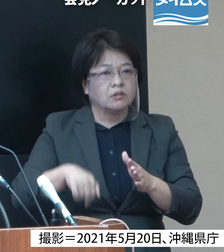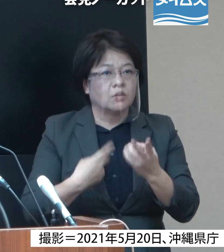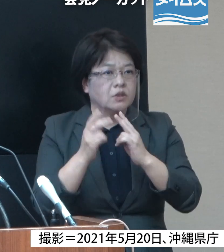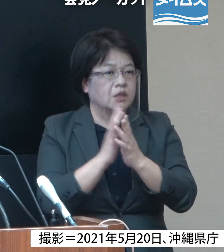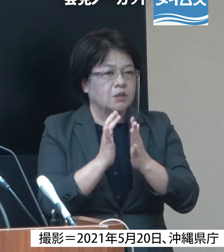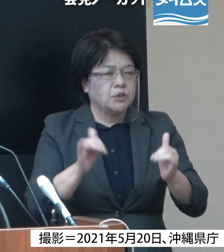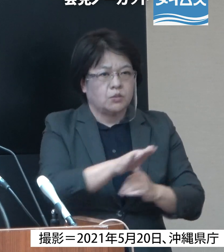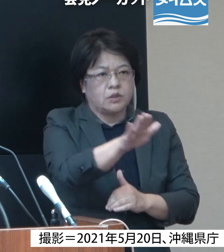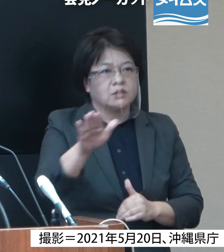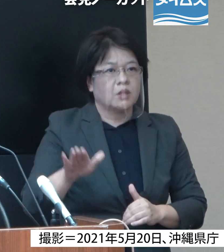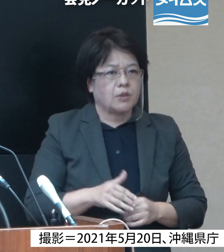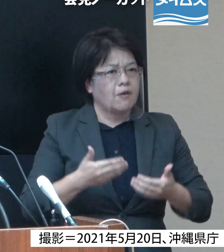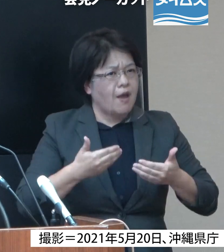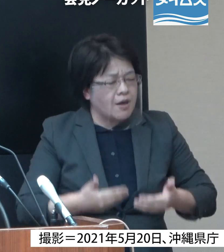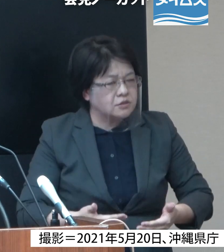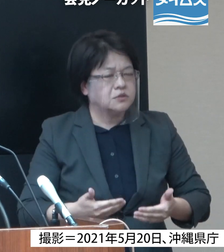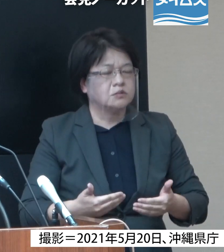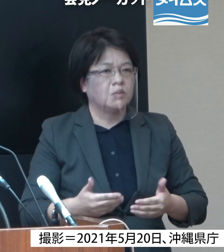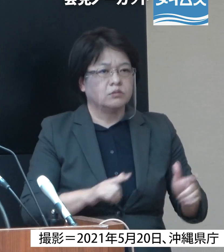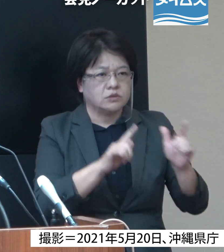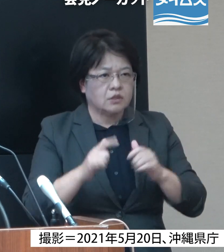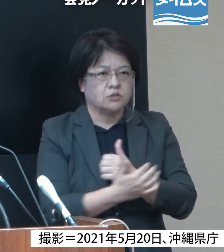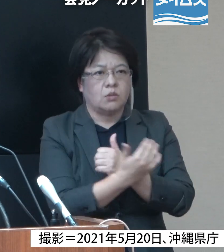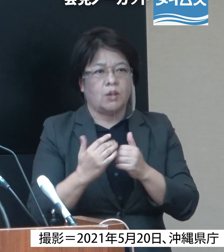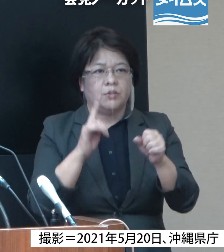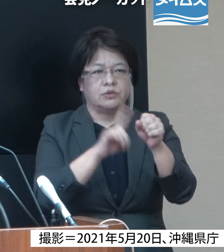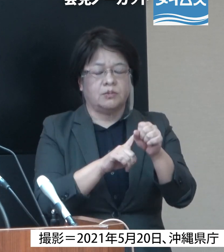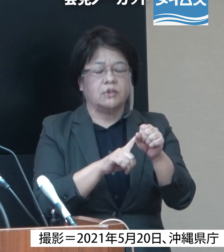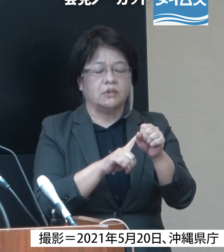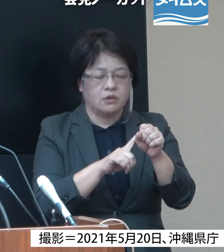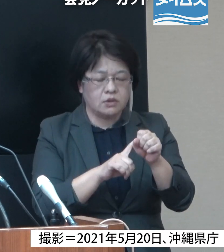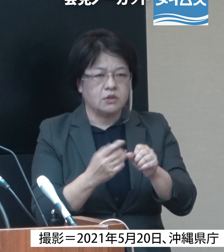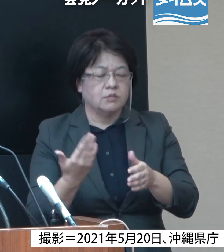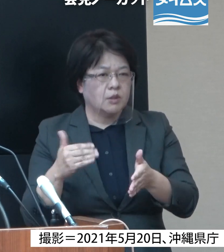民の皆様の安全安心な暮らしを守るため、